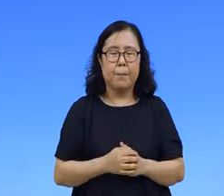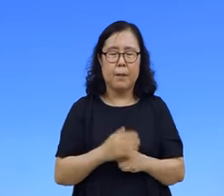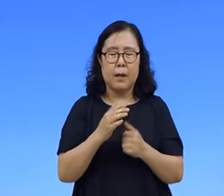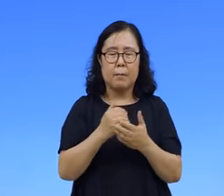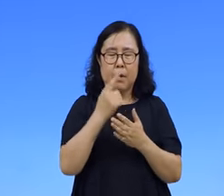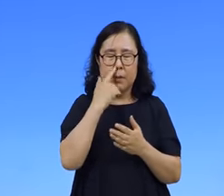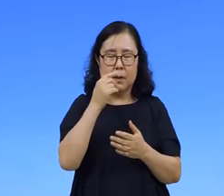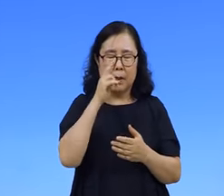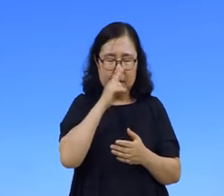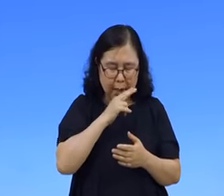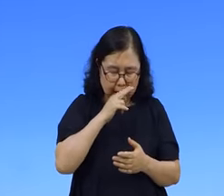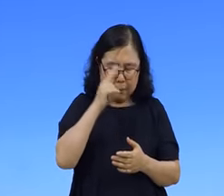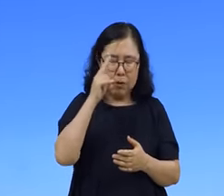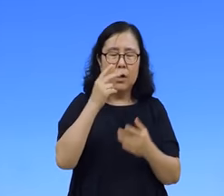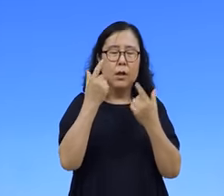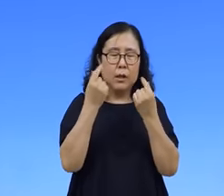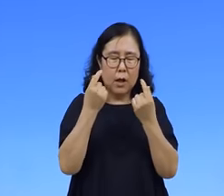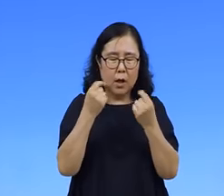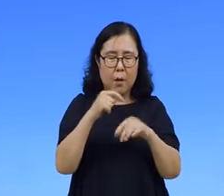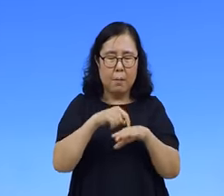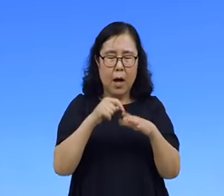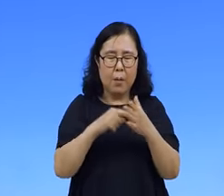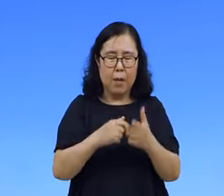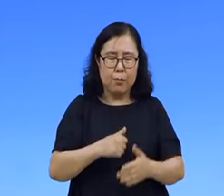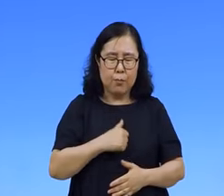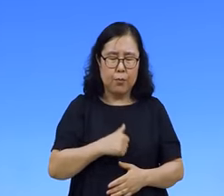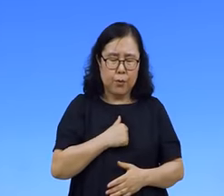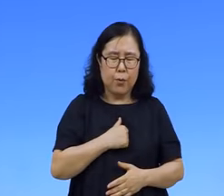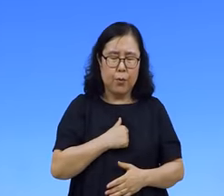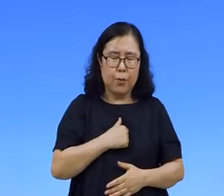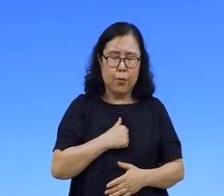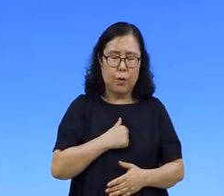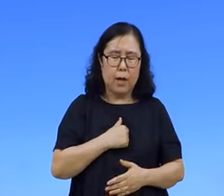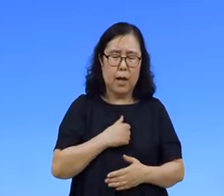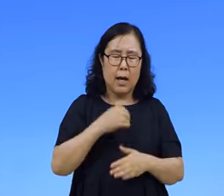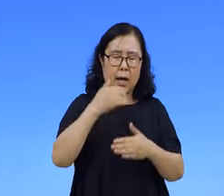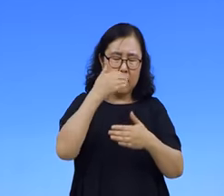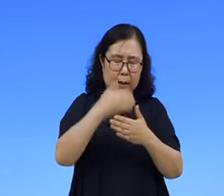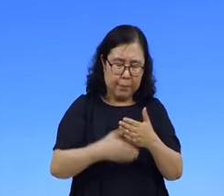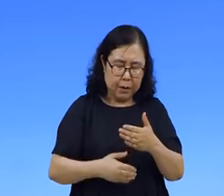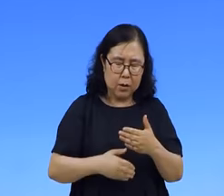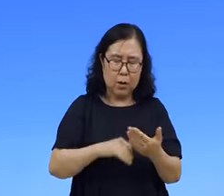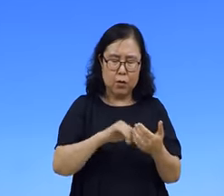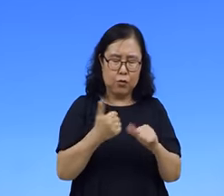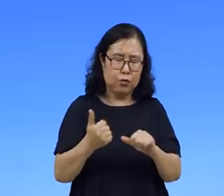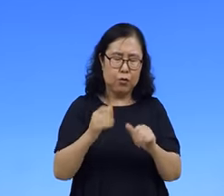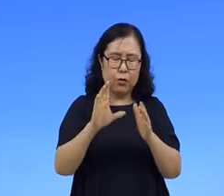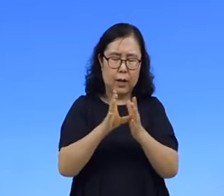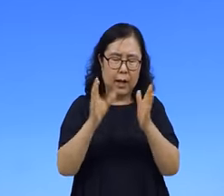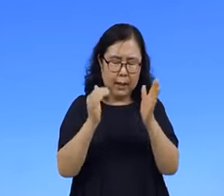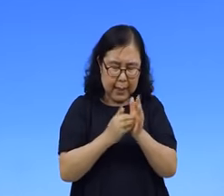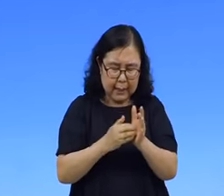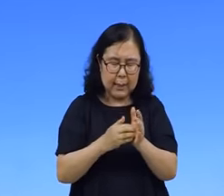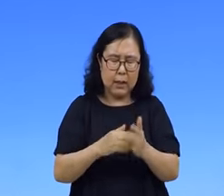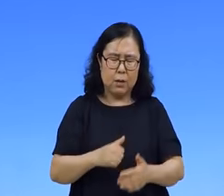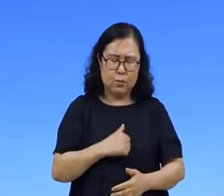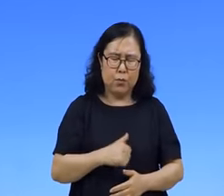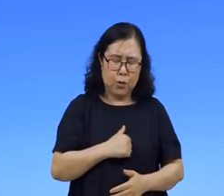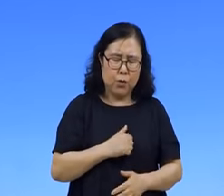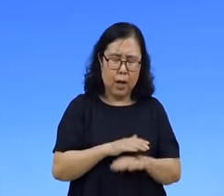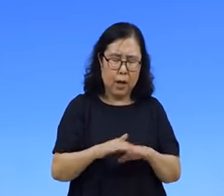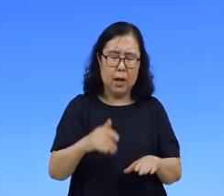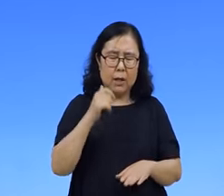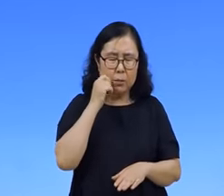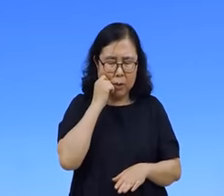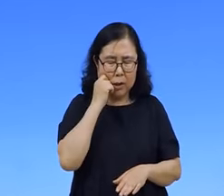하나님 아버지, 사울처럼 그 마음의 분노가 들어왔을 때 평생 죽을 때까지 우리 마음을